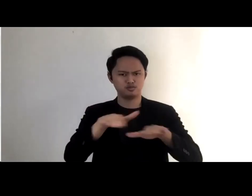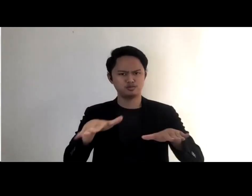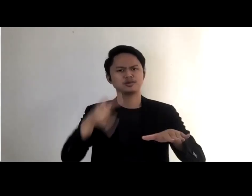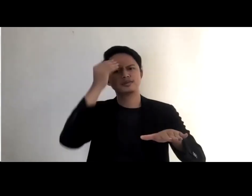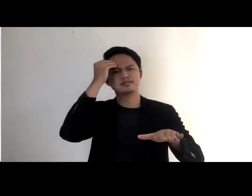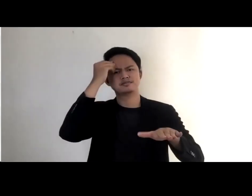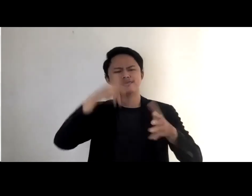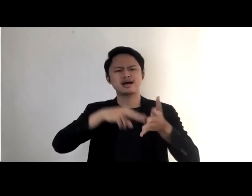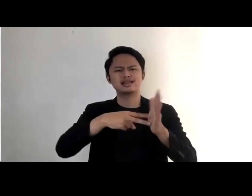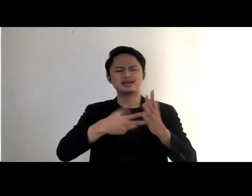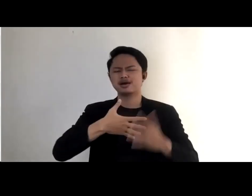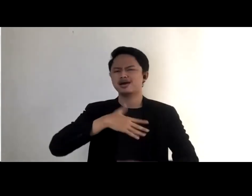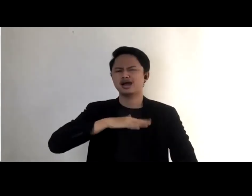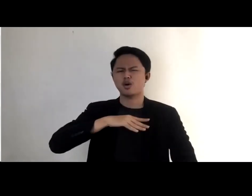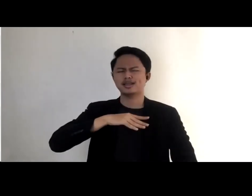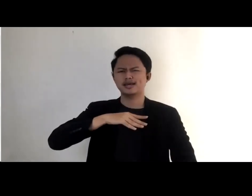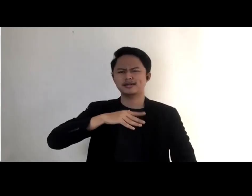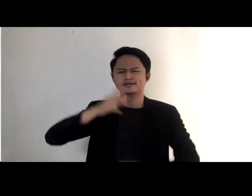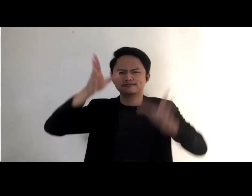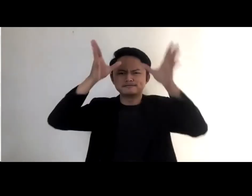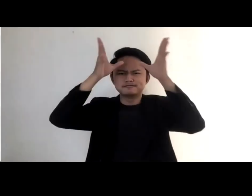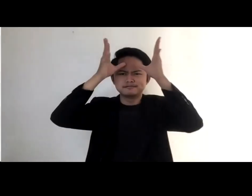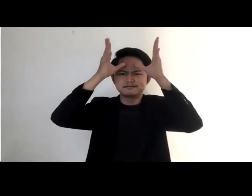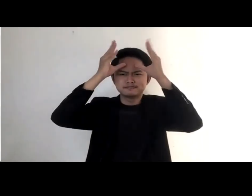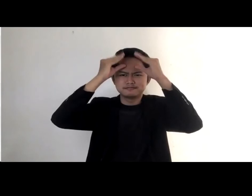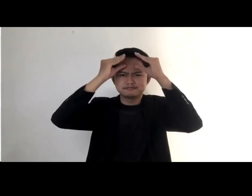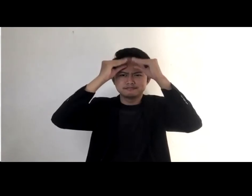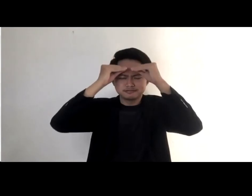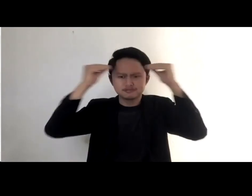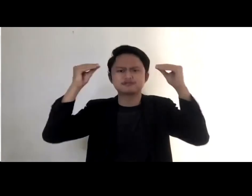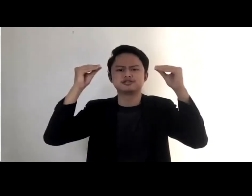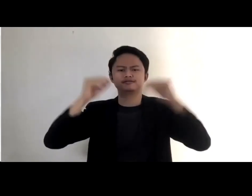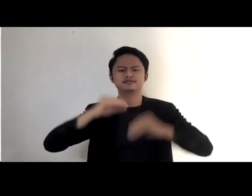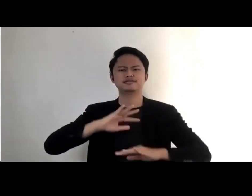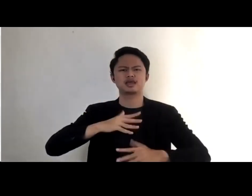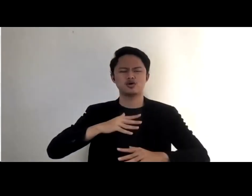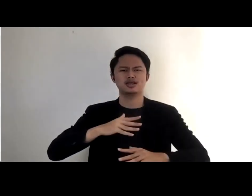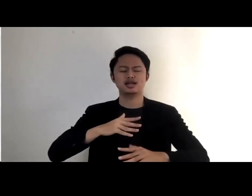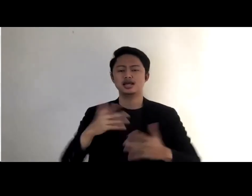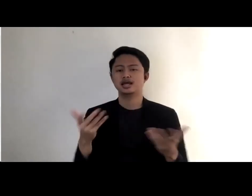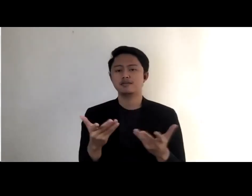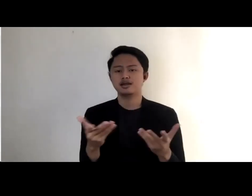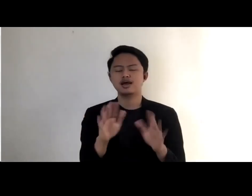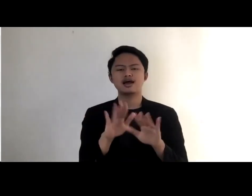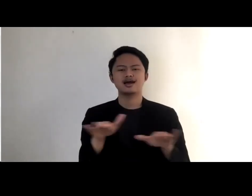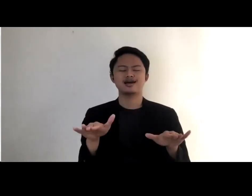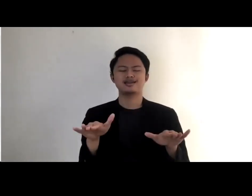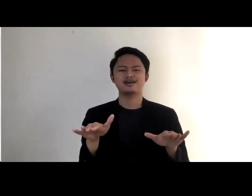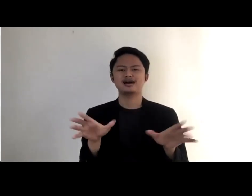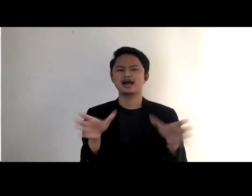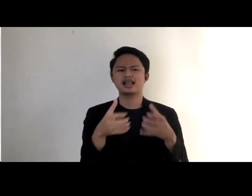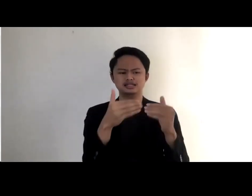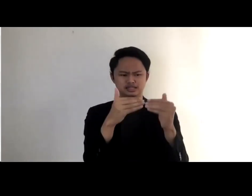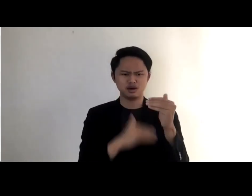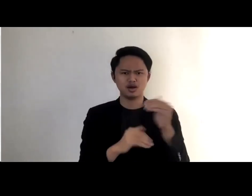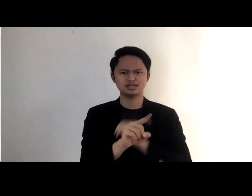sehingga kekhawatiran learning loss terutama yang kita khawatirkan terjadi pada anak-anak kita di kelas rendah, kelas 1,